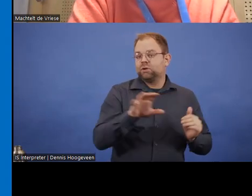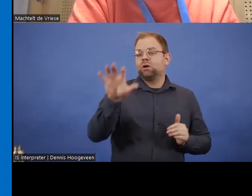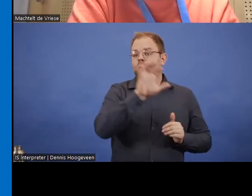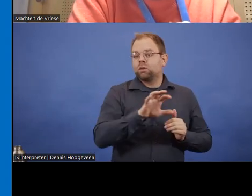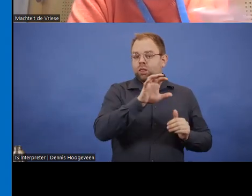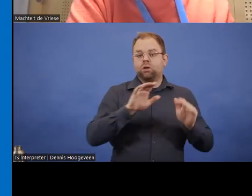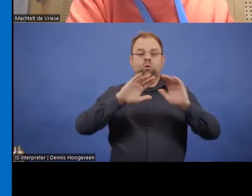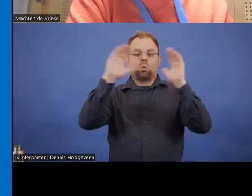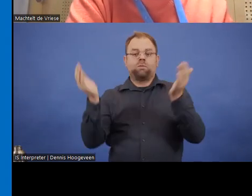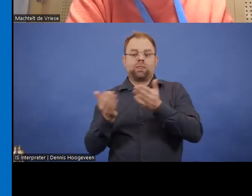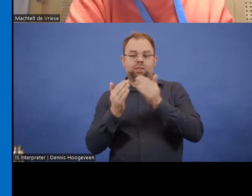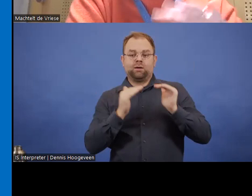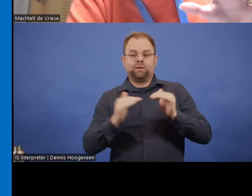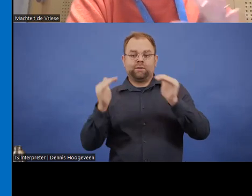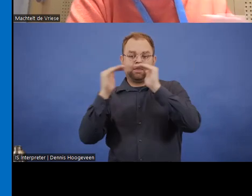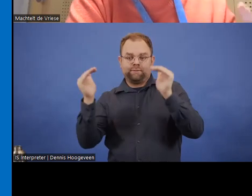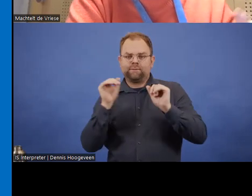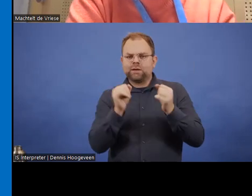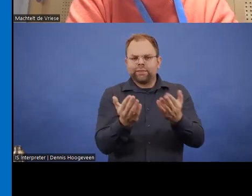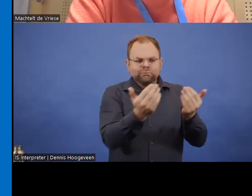para desarrollar nuevos